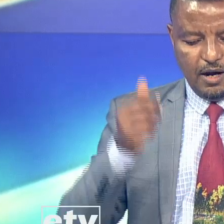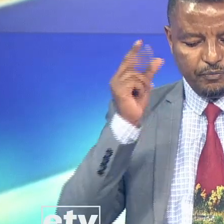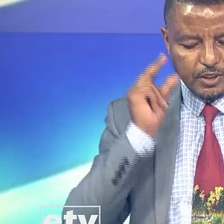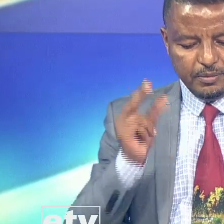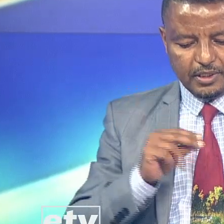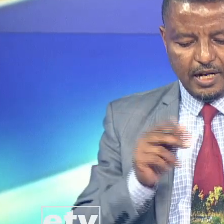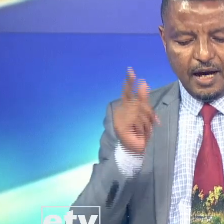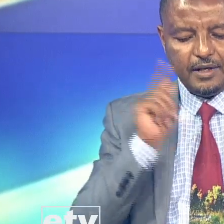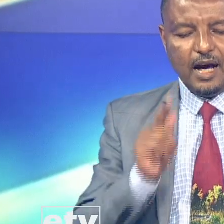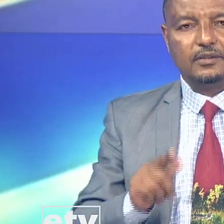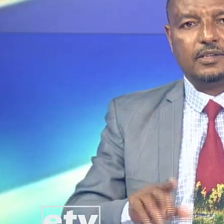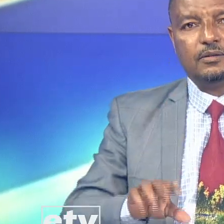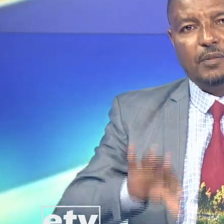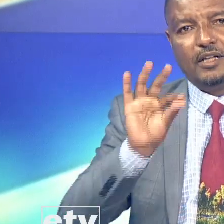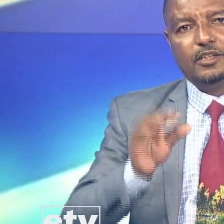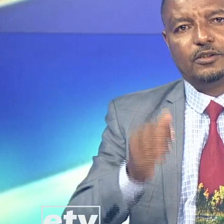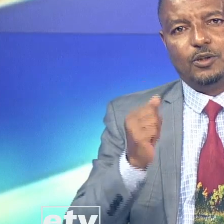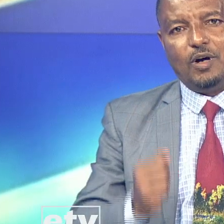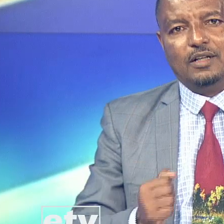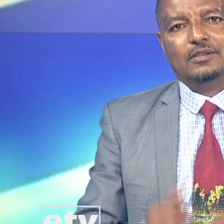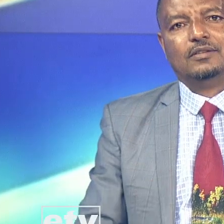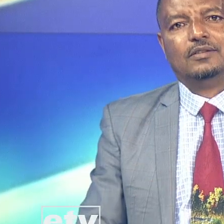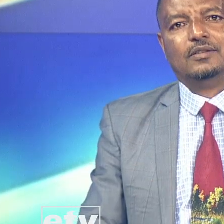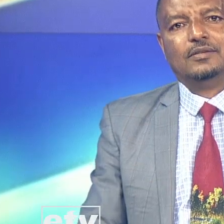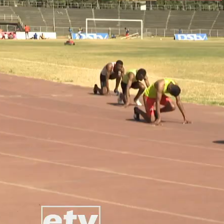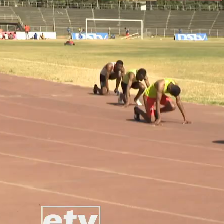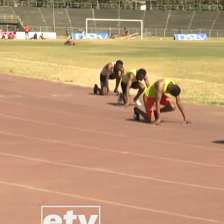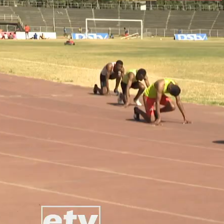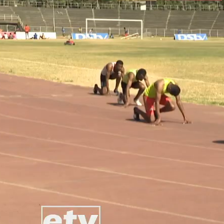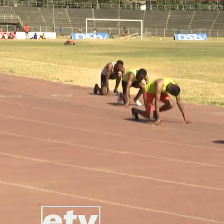ከተማ ብርና ናስ ማግኘት ችሏል።